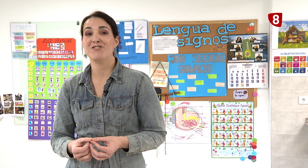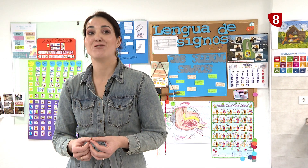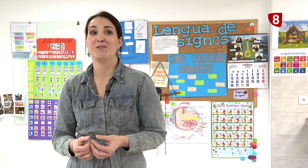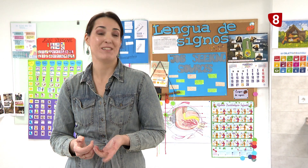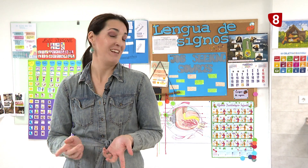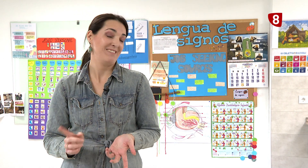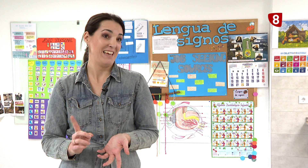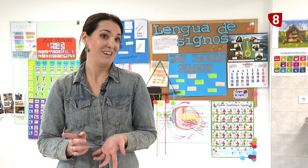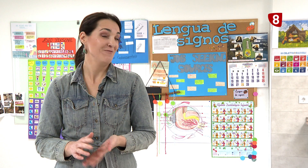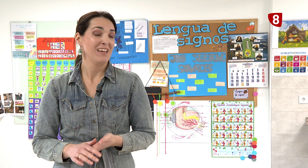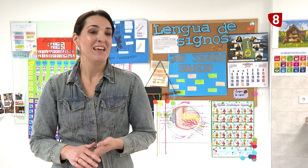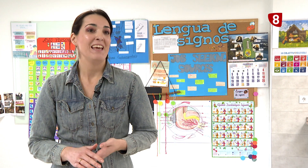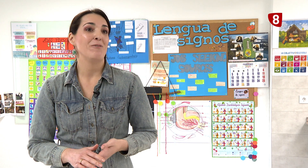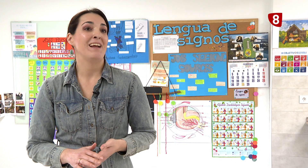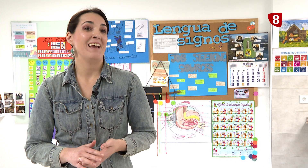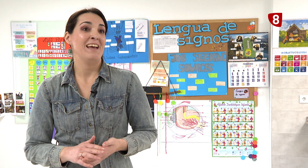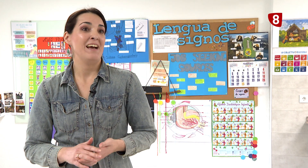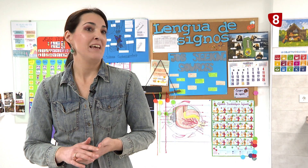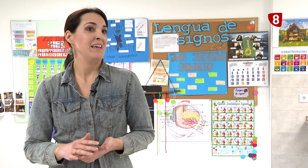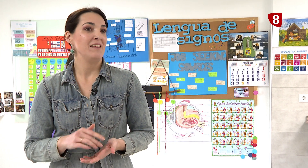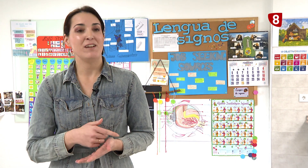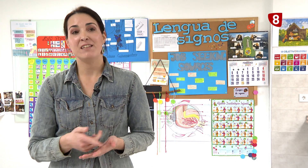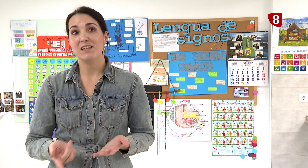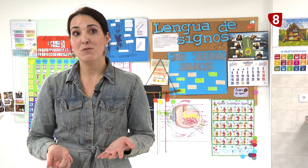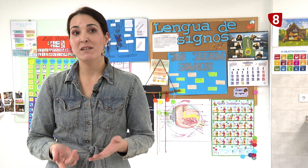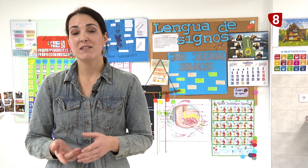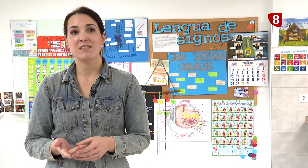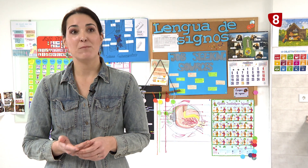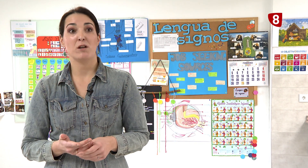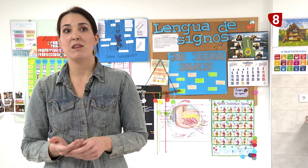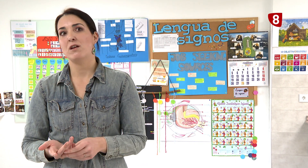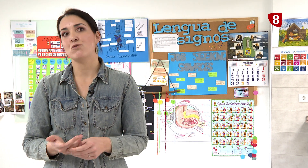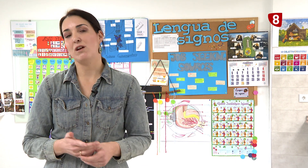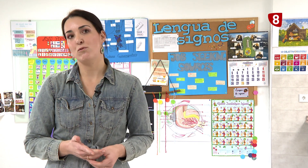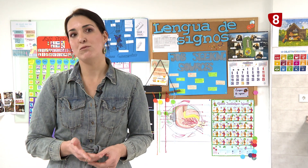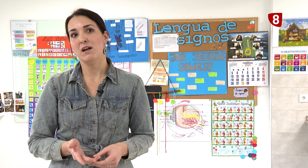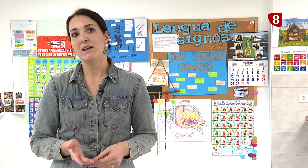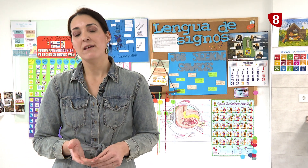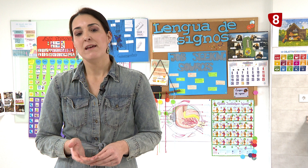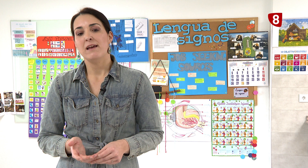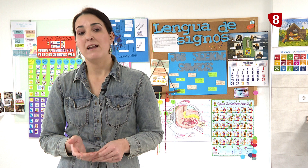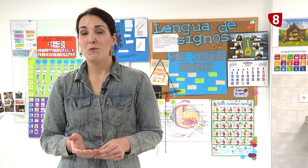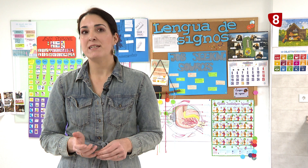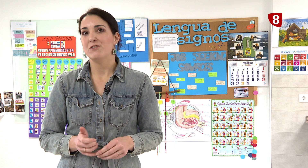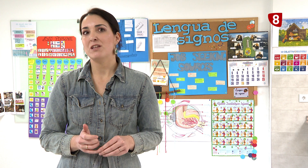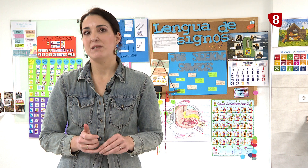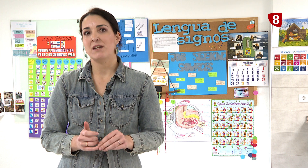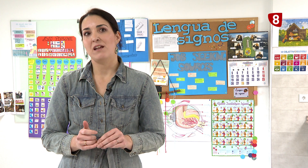es universal, y no. Igual que hay diferentes idiomas que están muy relacionados con la cultura, la lengua de signos también está relacionada